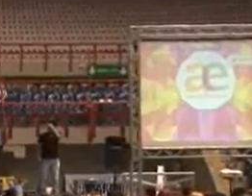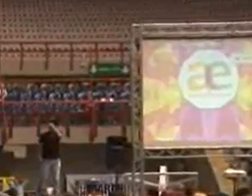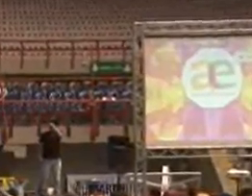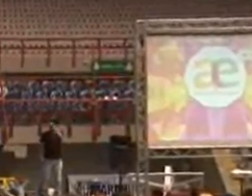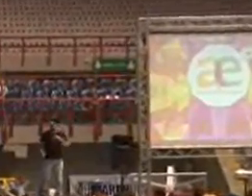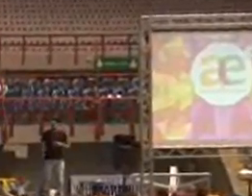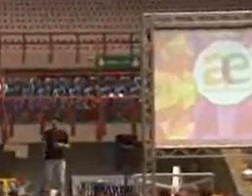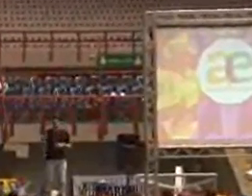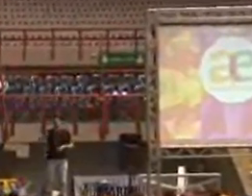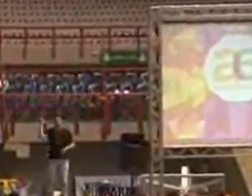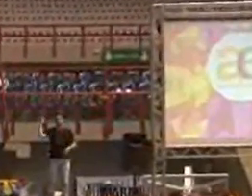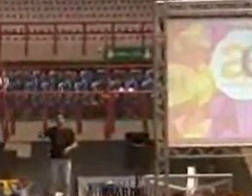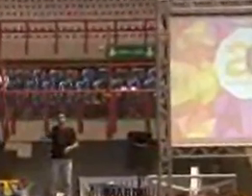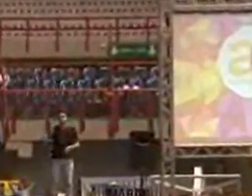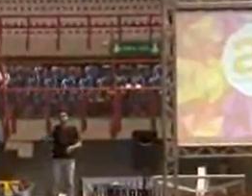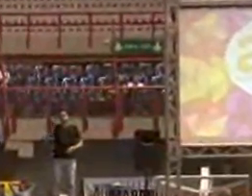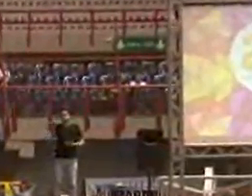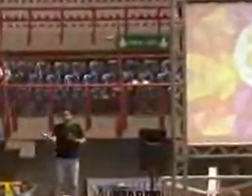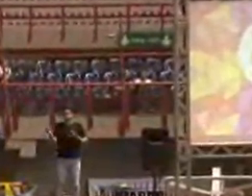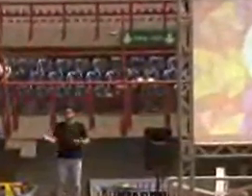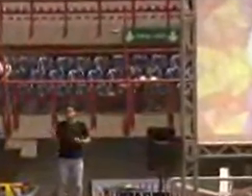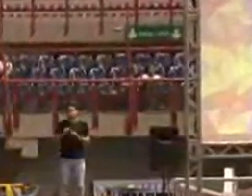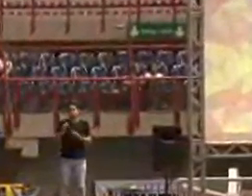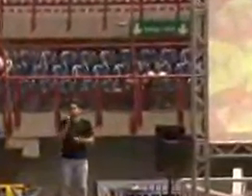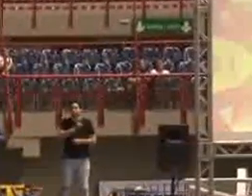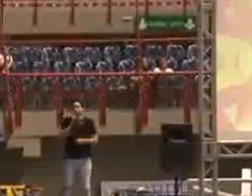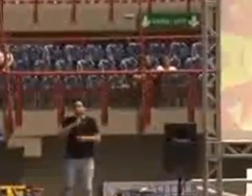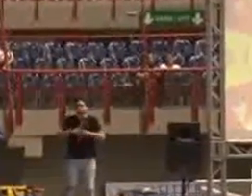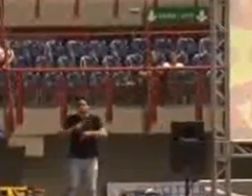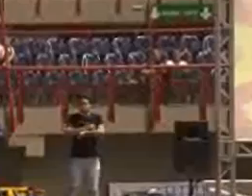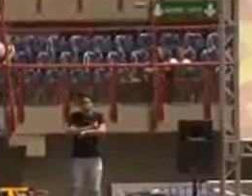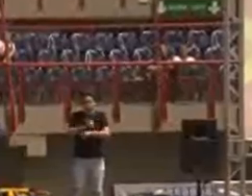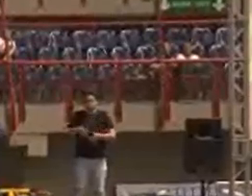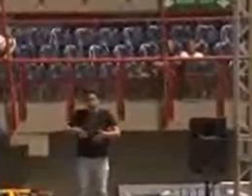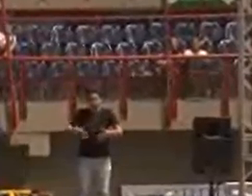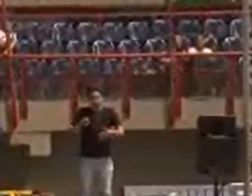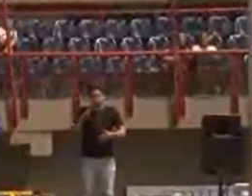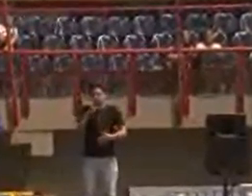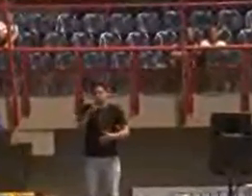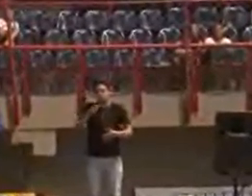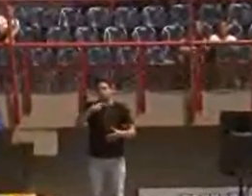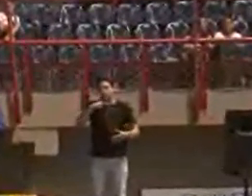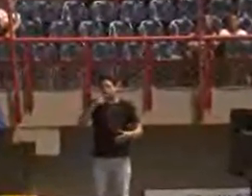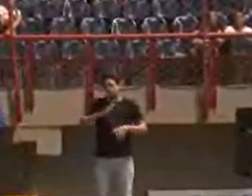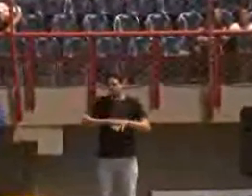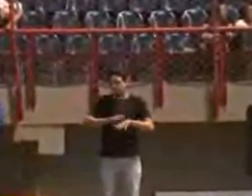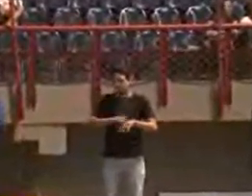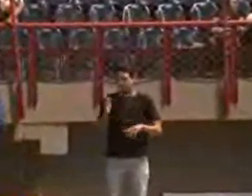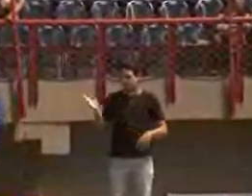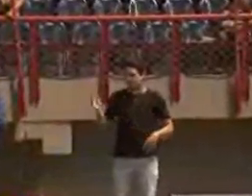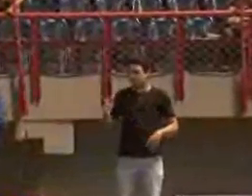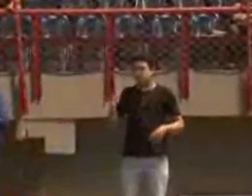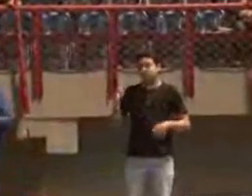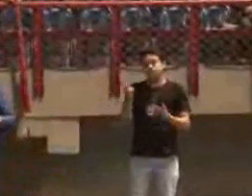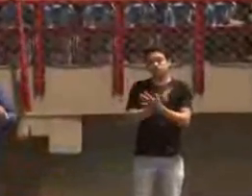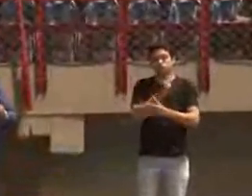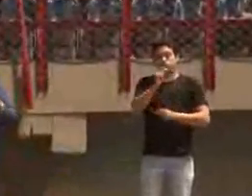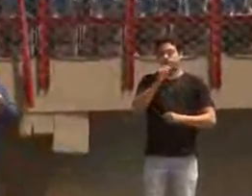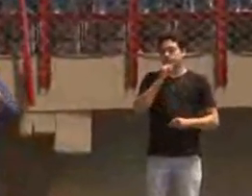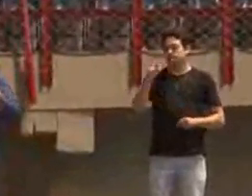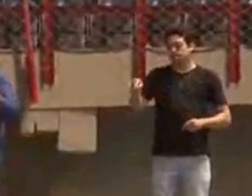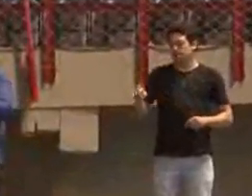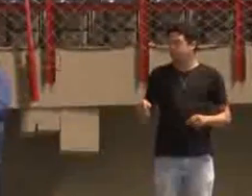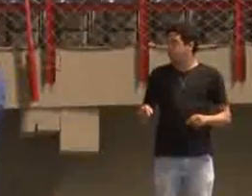Eu fazia muito isso aí quando eu era mais novo, mas aí eu acho que eu engordei um pouquinho, aí não dá mais para fazer isso aí. O que acontece?